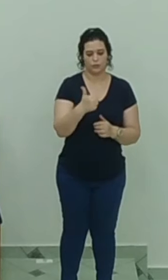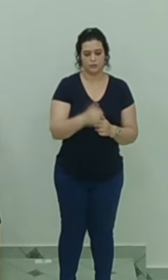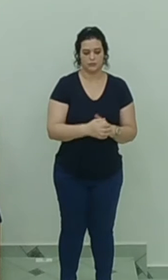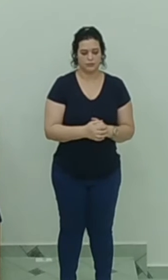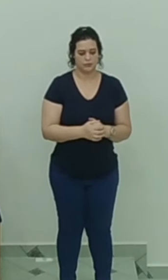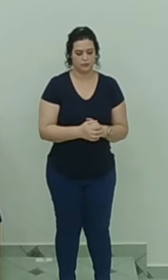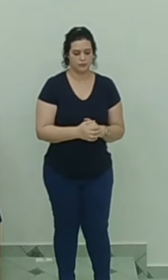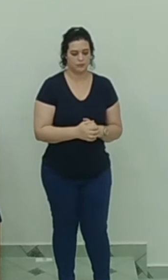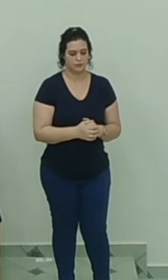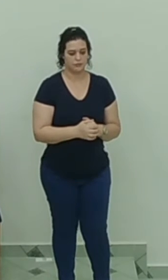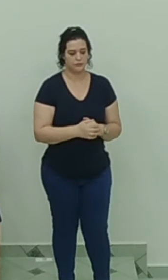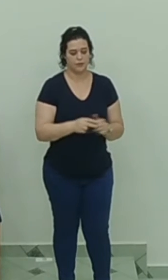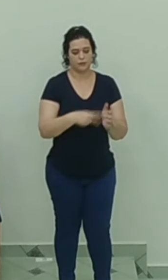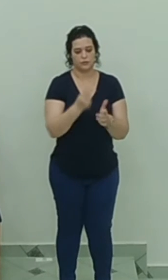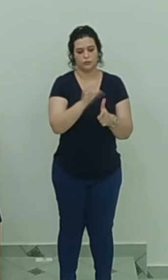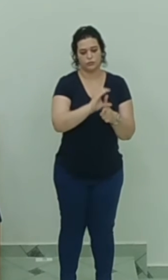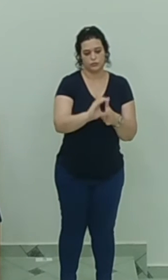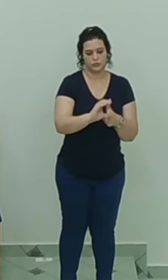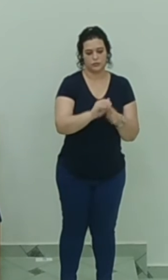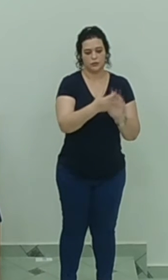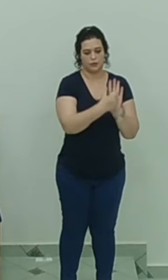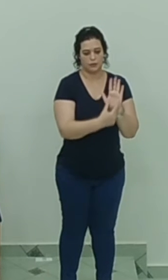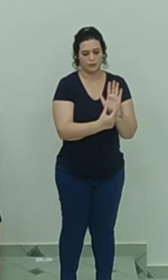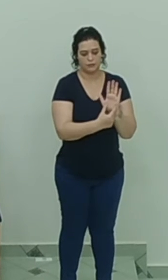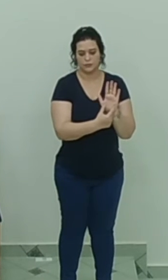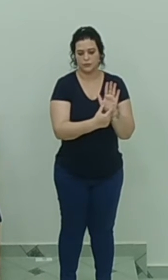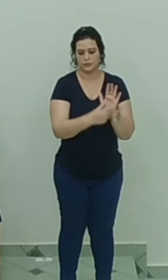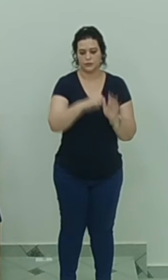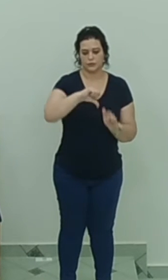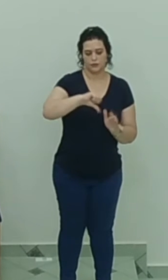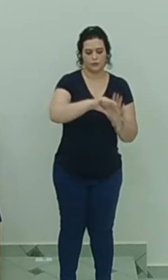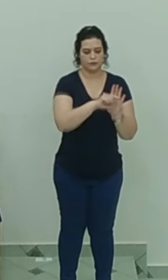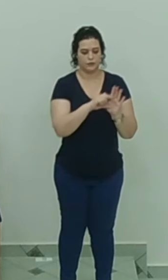2 Coríntios, capítulo 9, versículos 10 e 11.